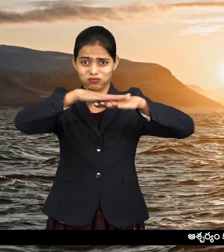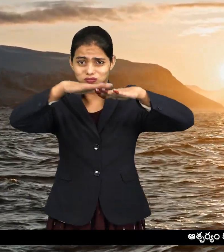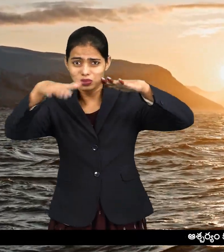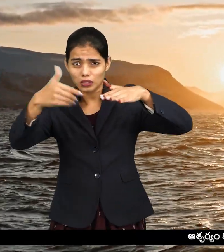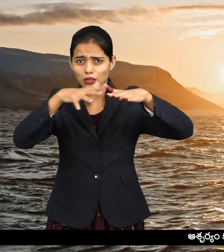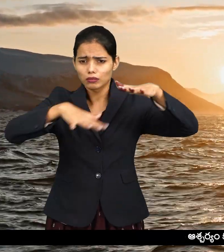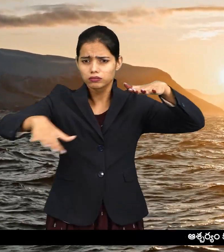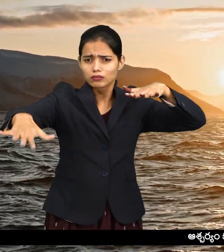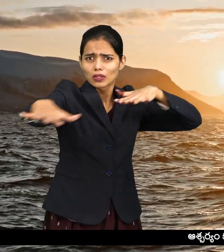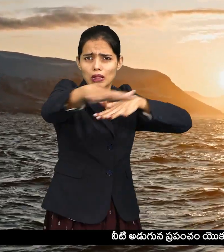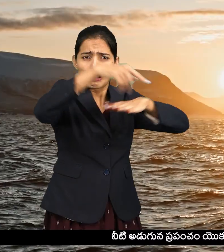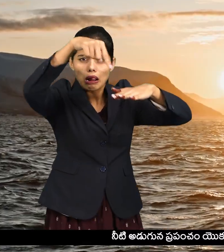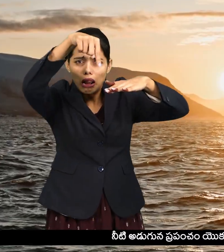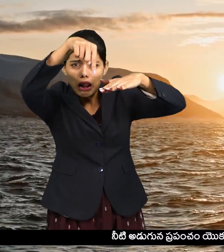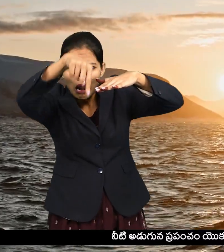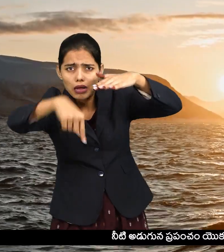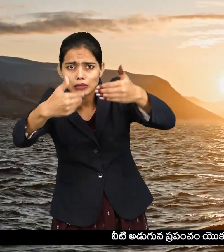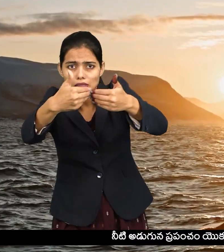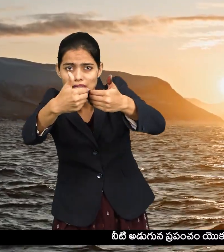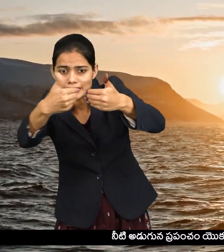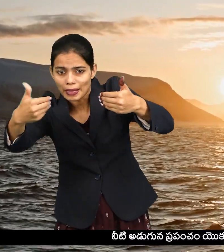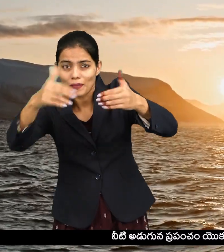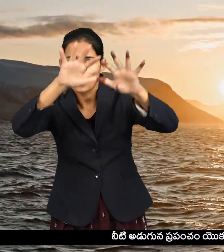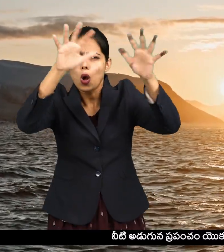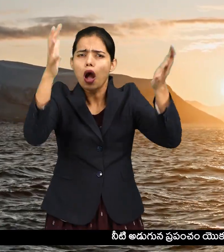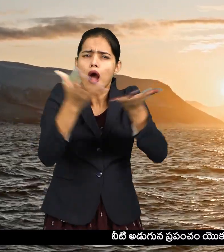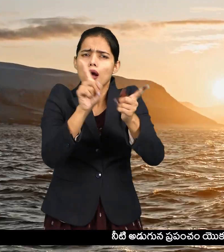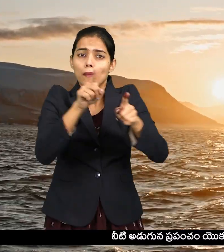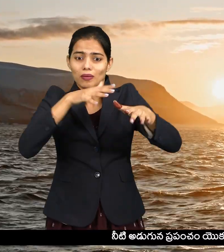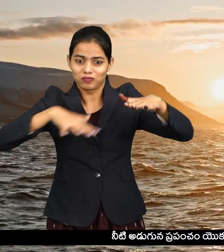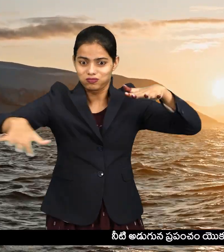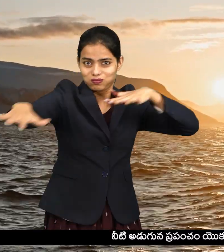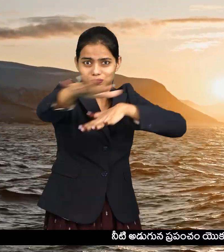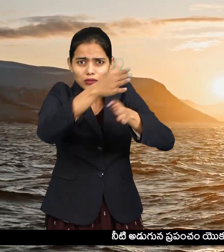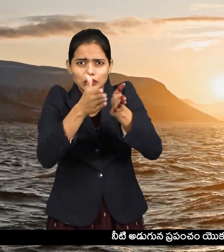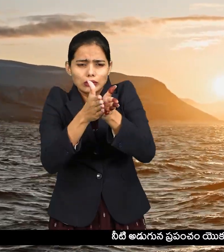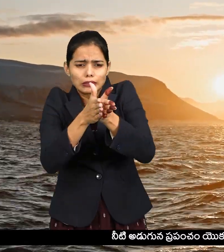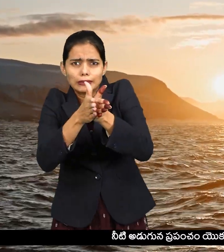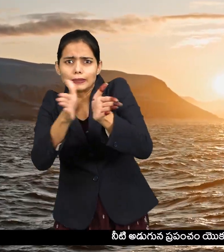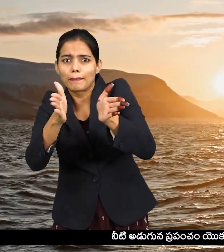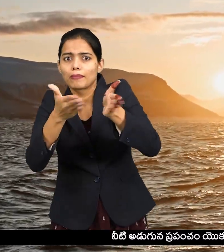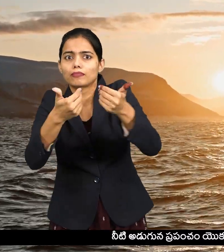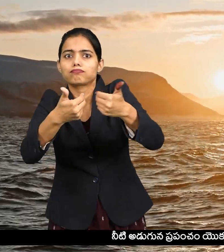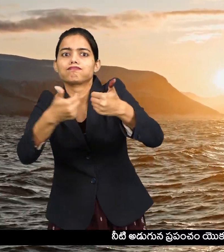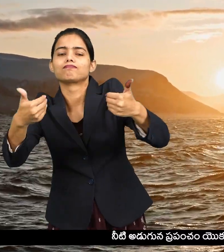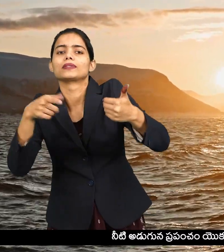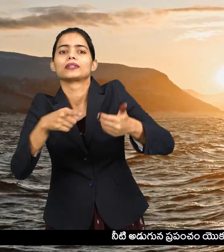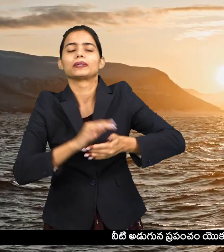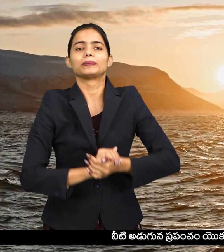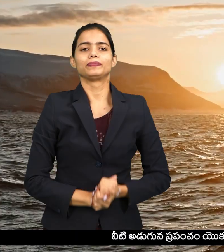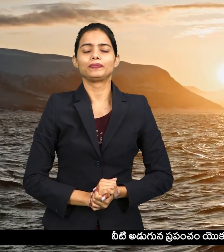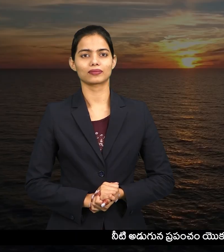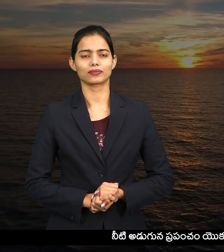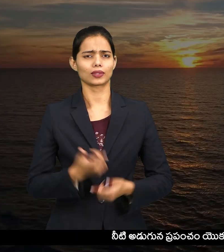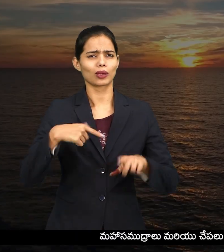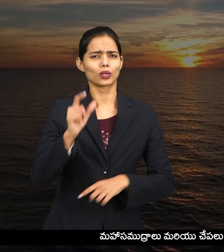ఆశ్చర్యం కలిగించే విషయం. నీటి అడుగున ప్రపంచం యొక్క రహస్యాలు ఇంకనూ కనుగొనబడలేదు.